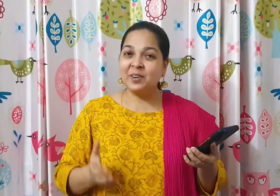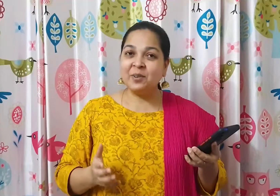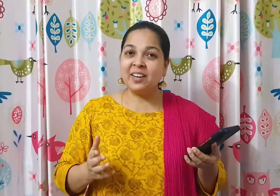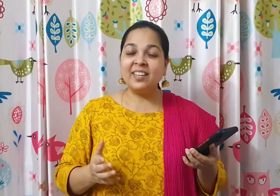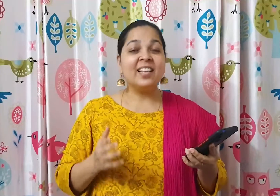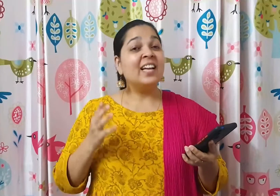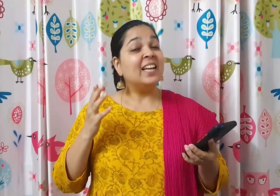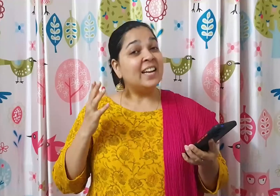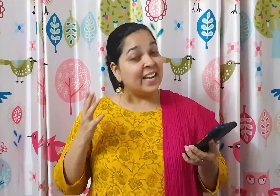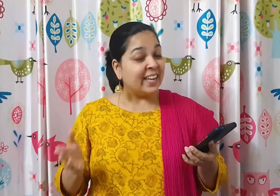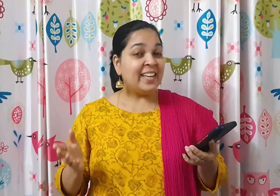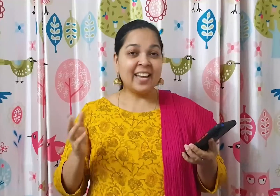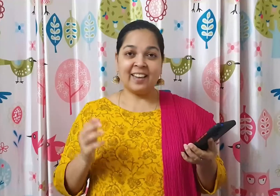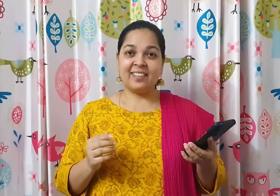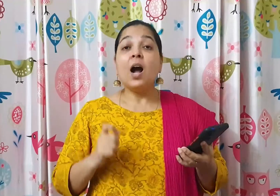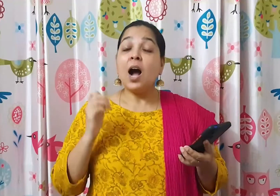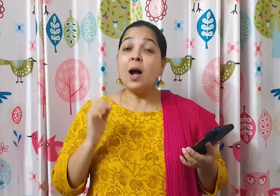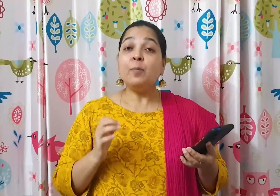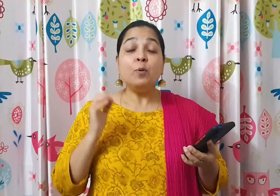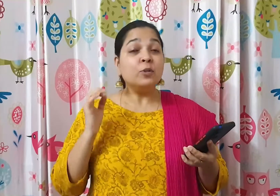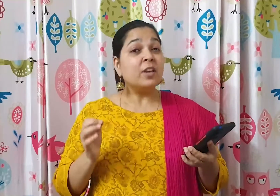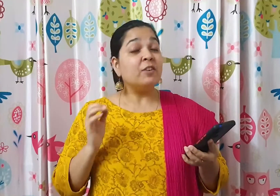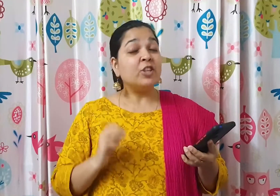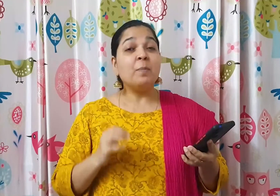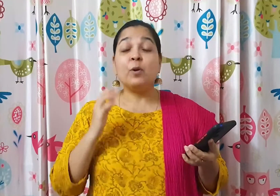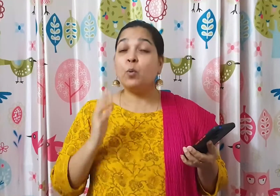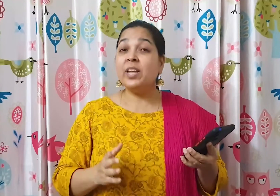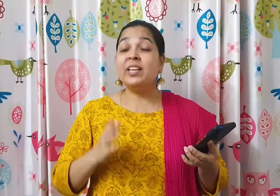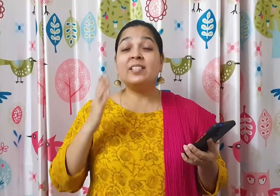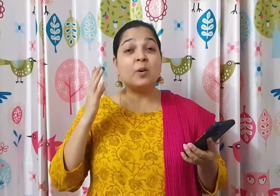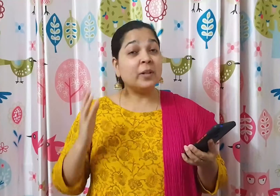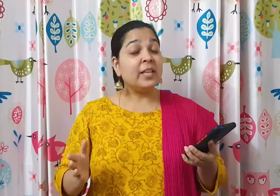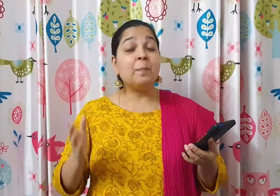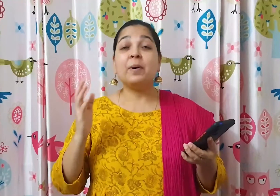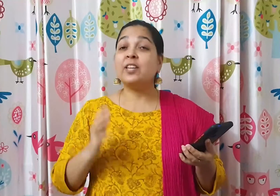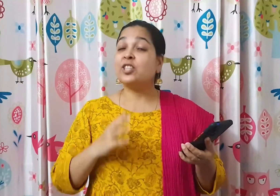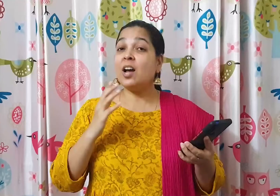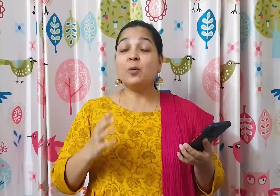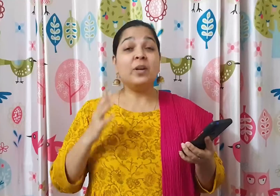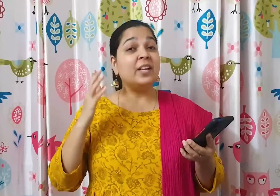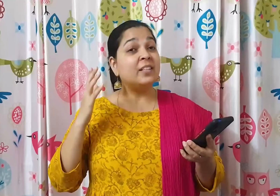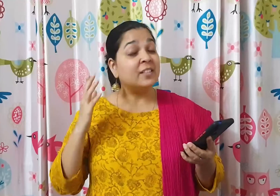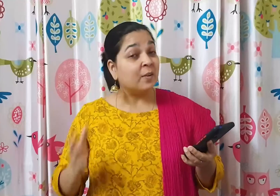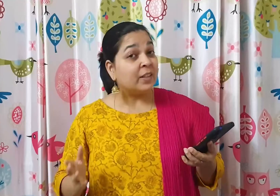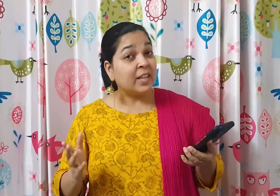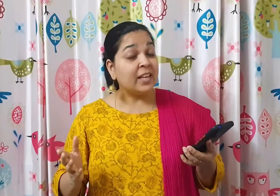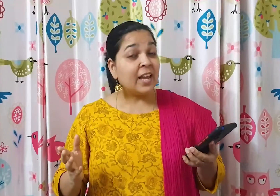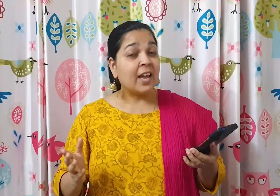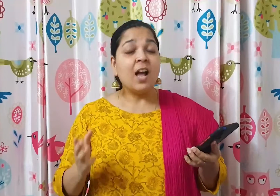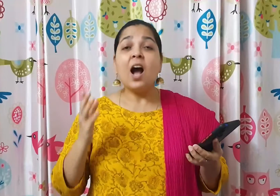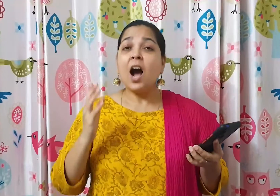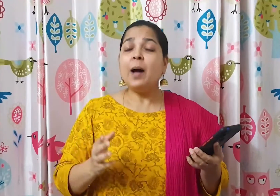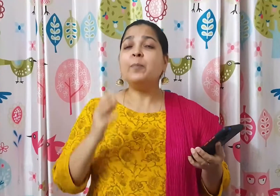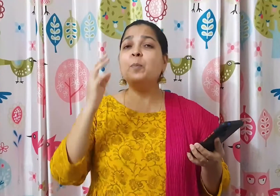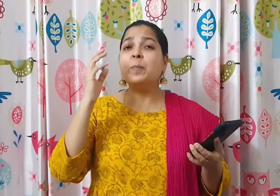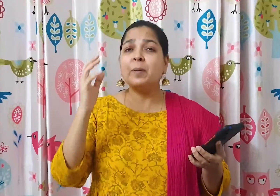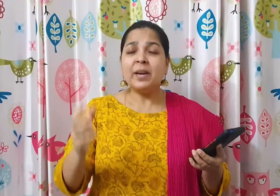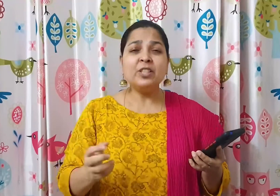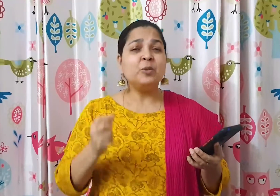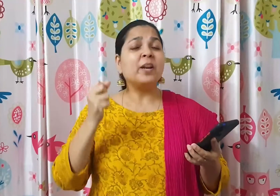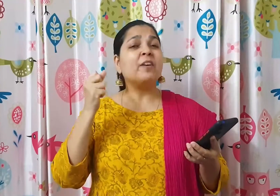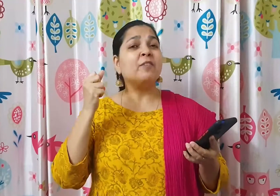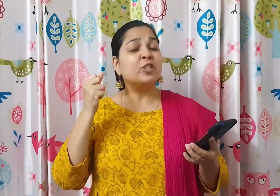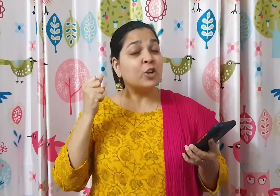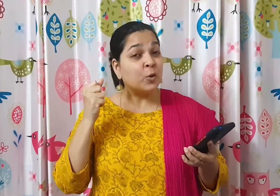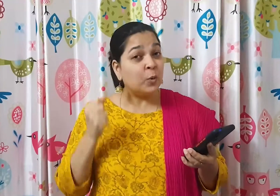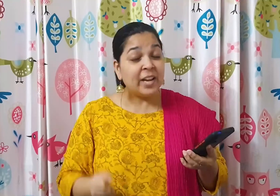মহিলাৰ তেজ বৈ যোৱাৰ এক বেমাৰ আছিলে আৰু তেওঁ একেবাৰে বেয়া এটা পৰিস্থিতিত আছিল আৰু বছৰ বছৰ